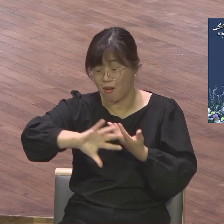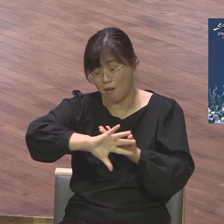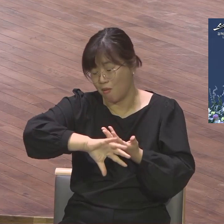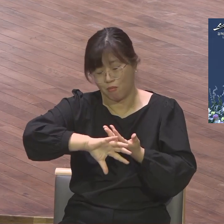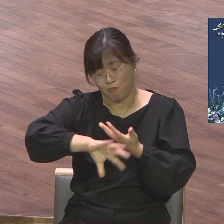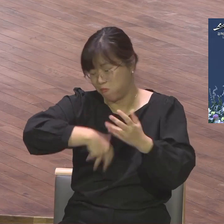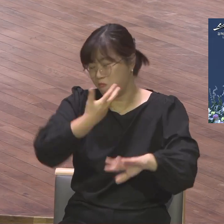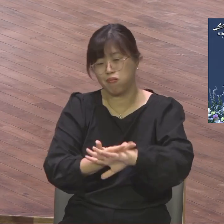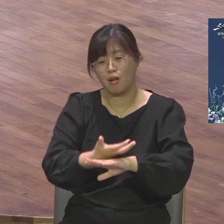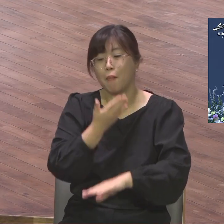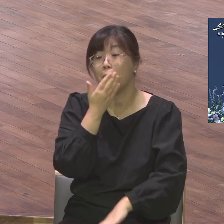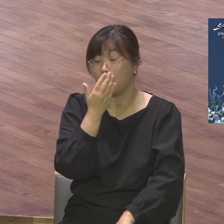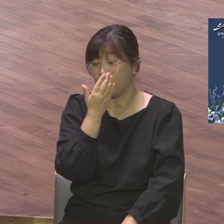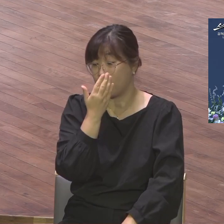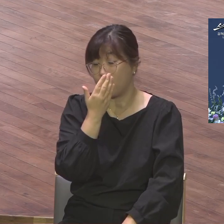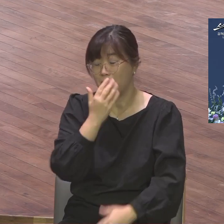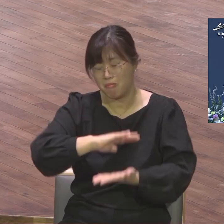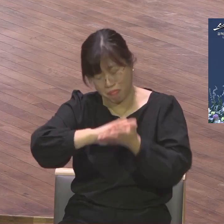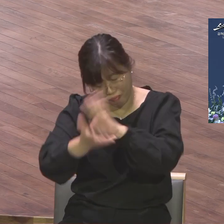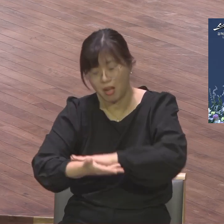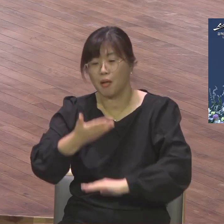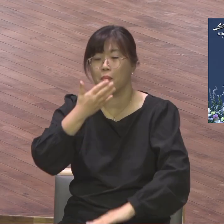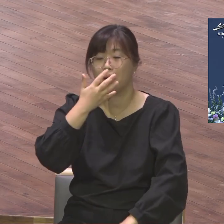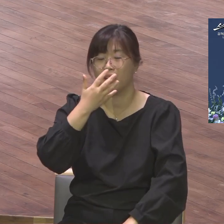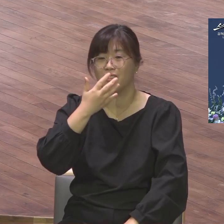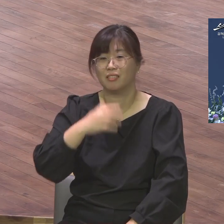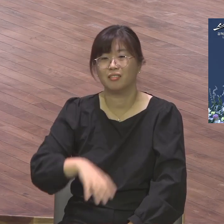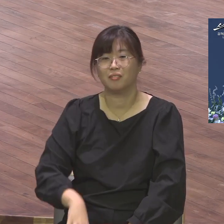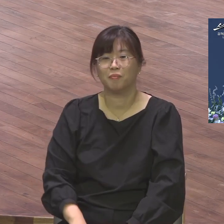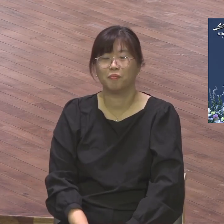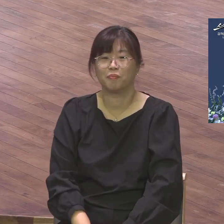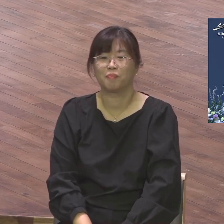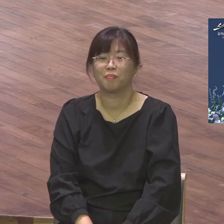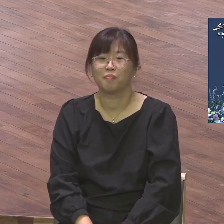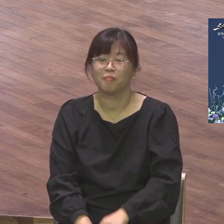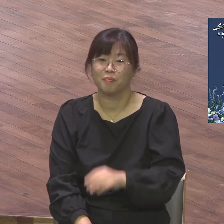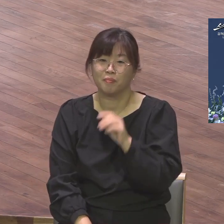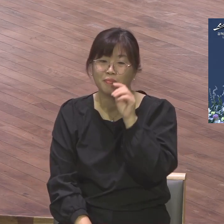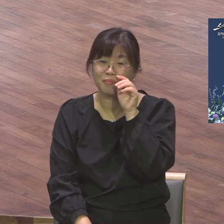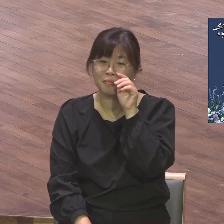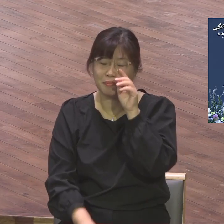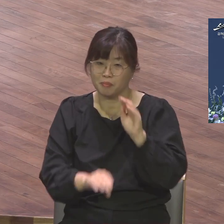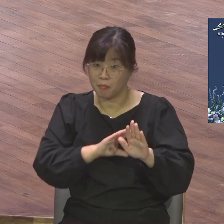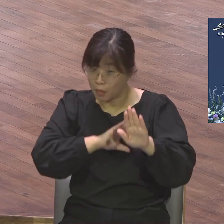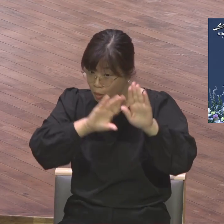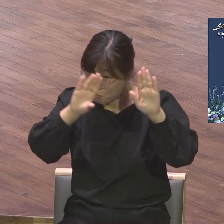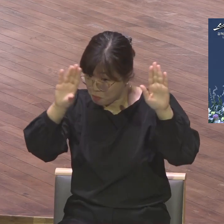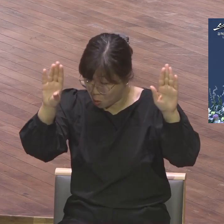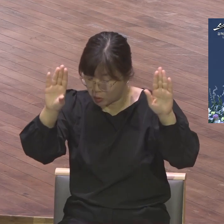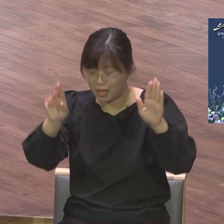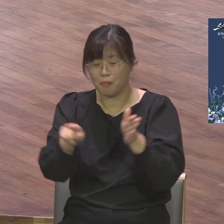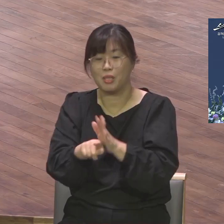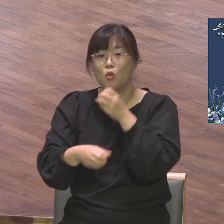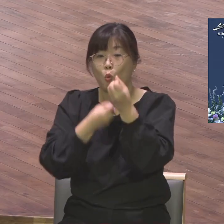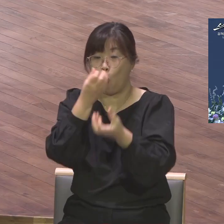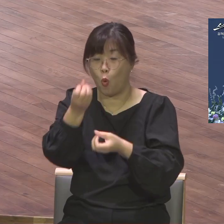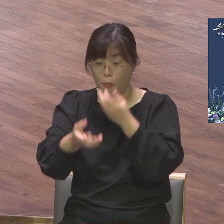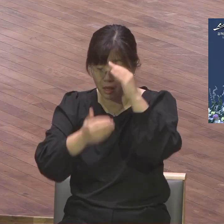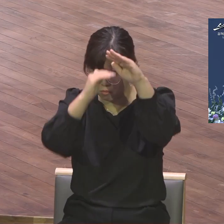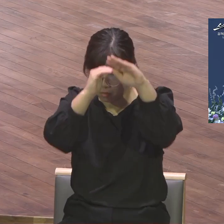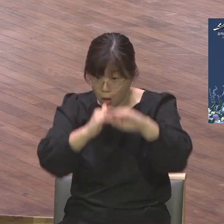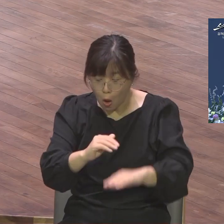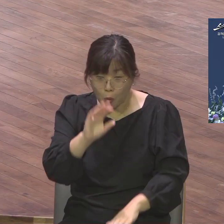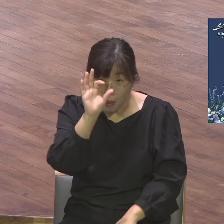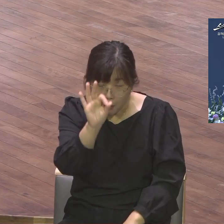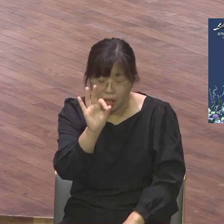그렇게 은혜를 입었어요. 출애굽기 33장에 보면 반복적으로 모세가 하나님께 은혜를 입었더라. 하나님의 은혜를